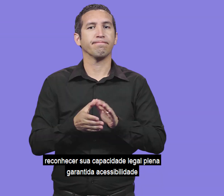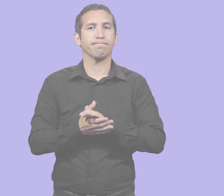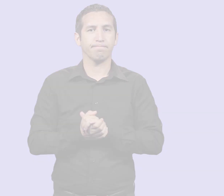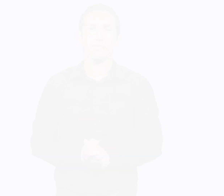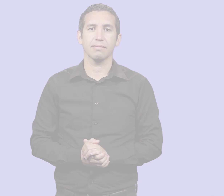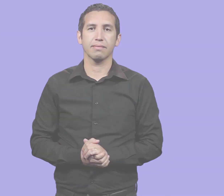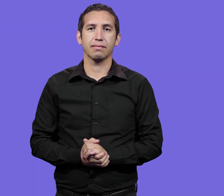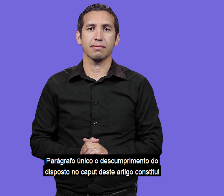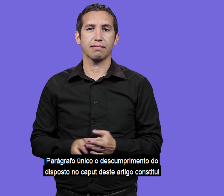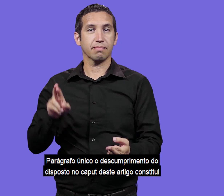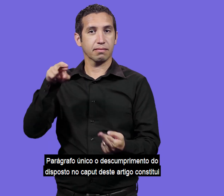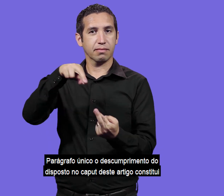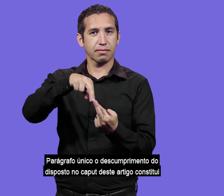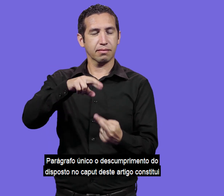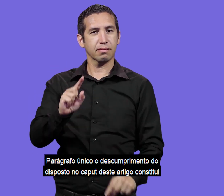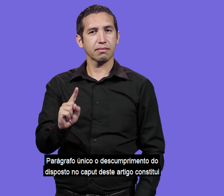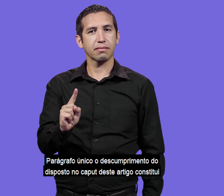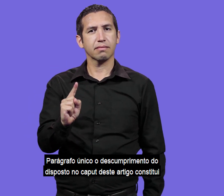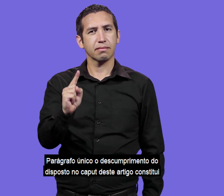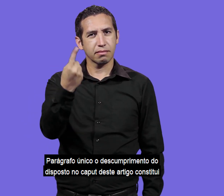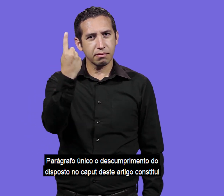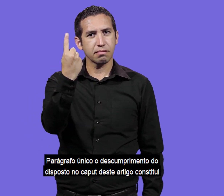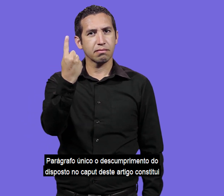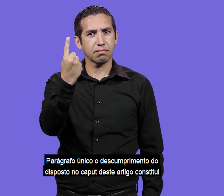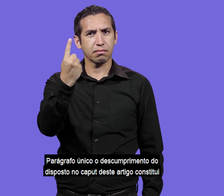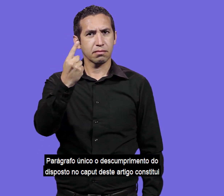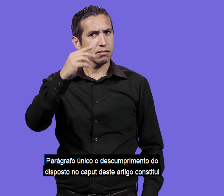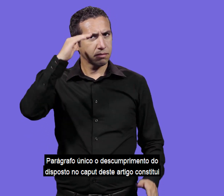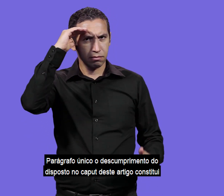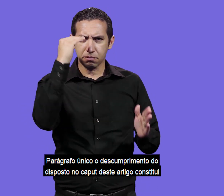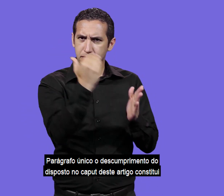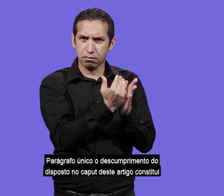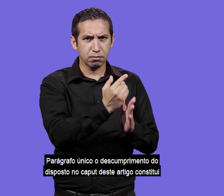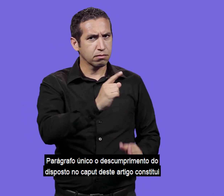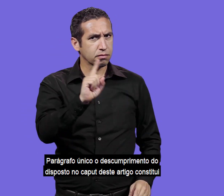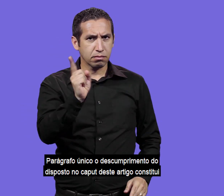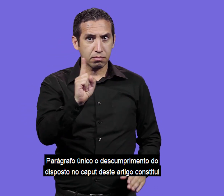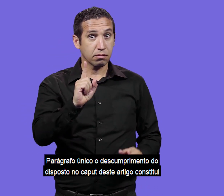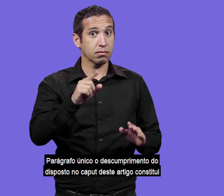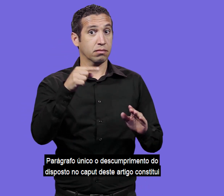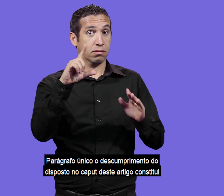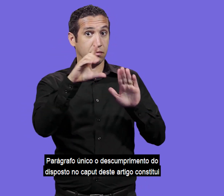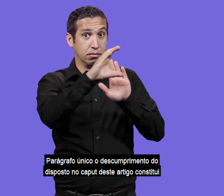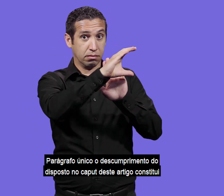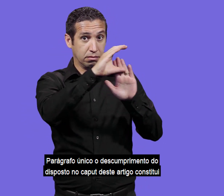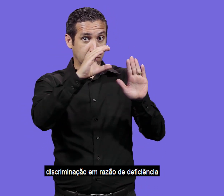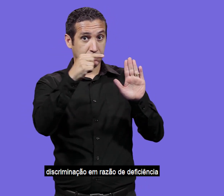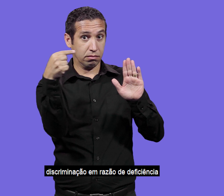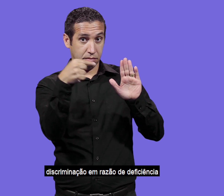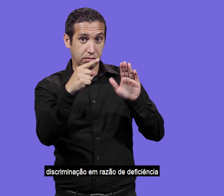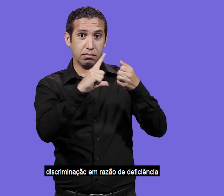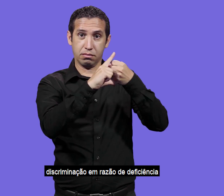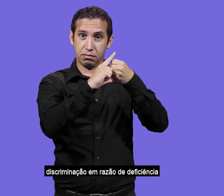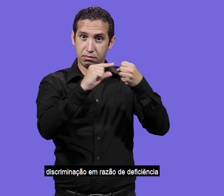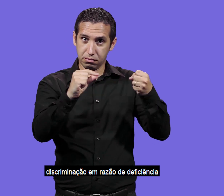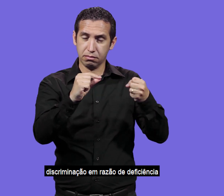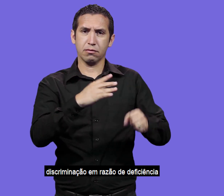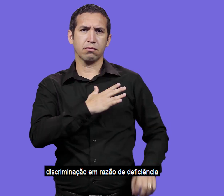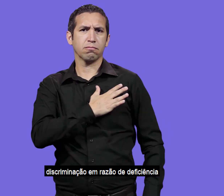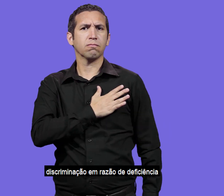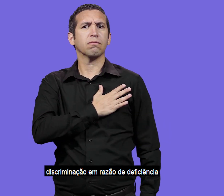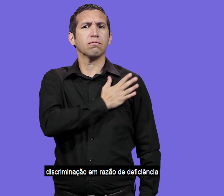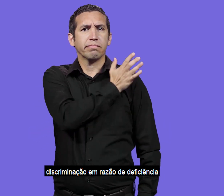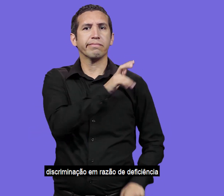acessibilidade. Parágrafo único. O descumprimento do disposto no caput deste artigo constitui discriminação